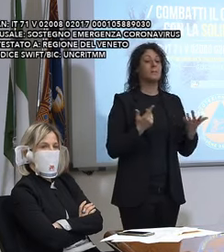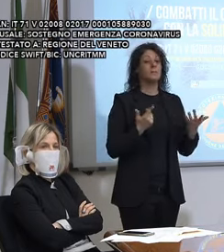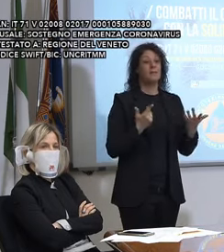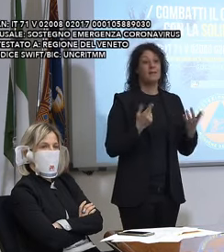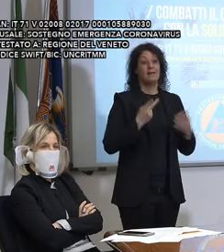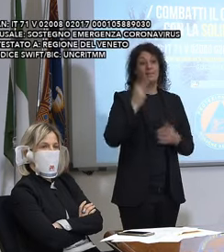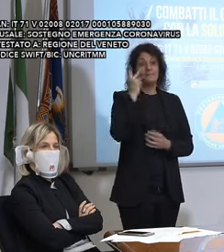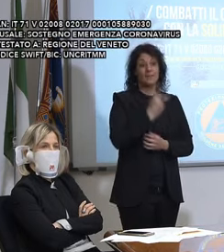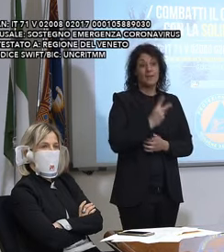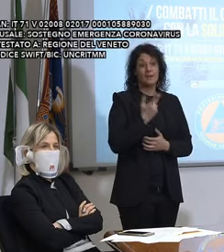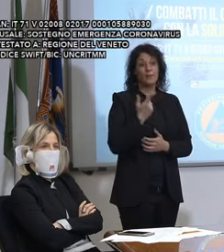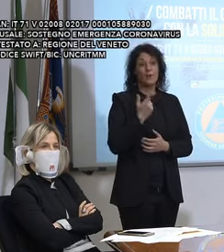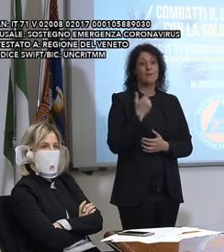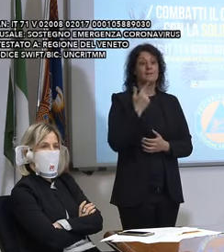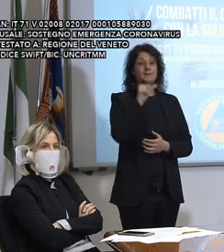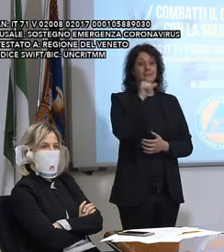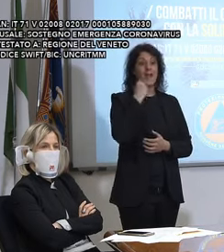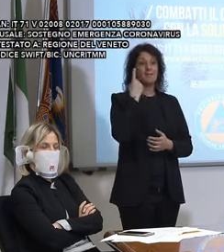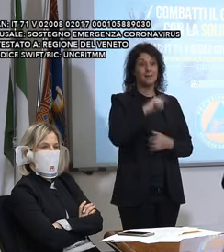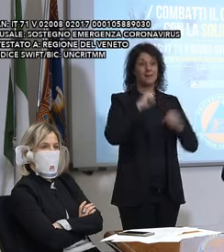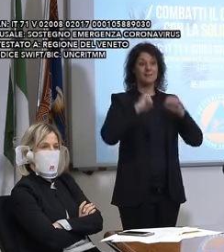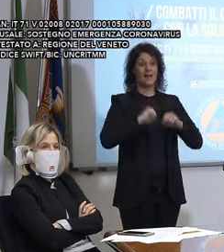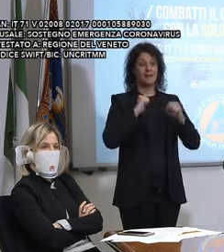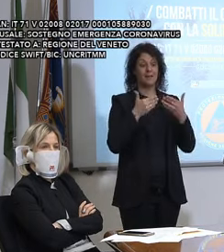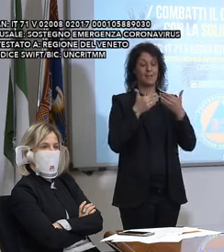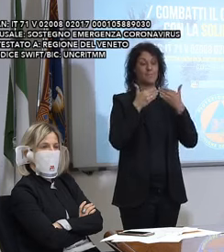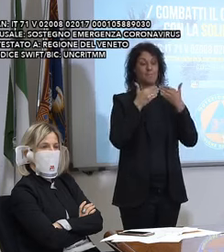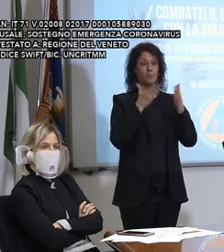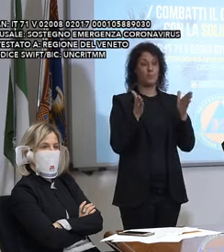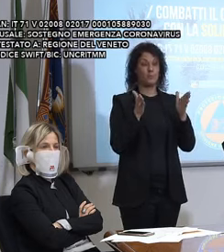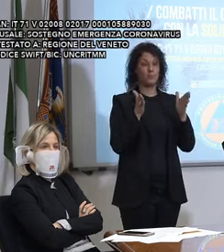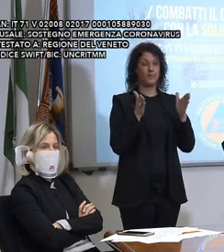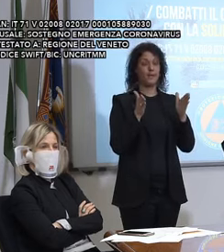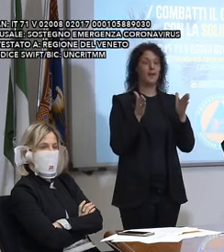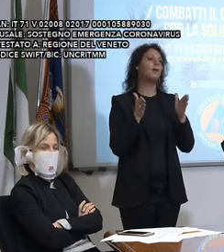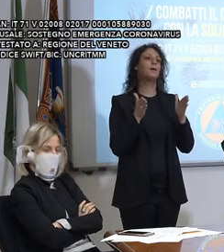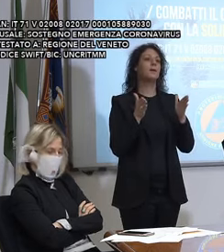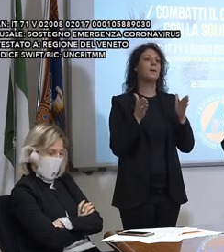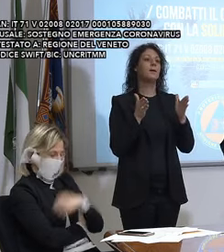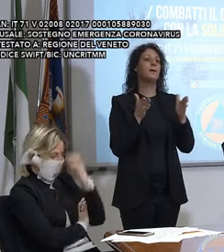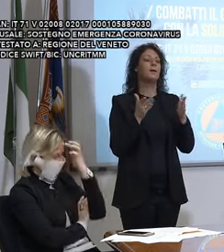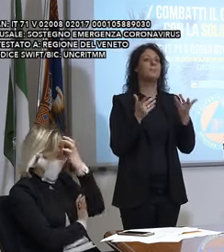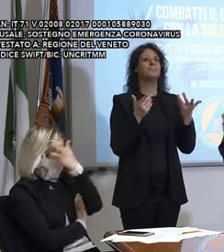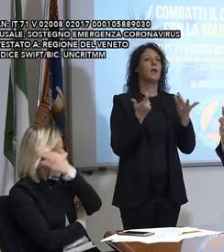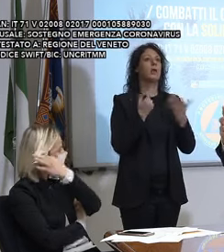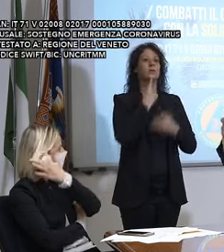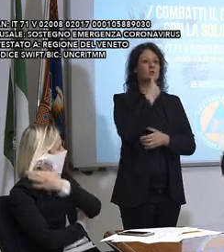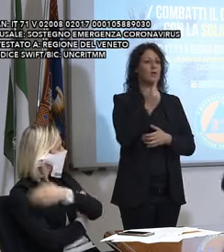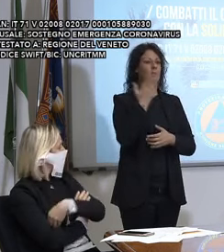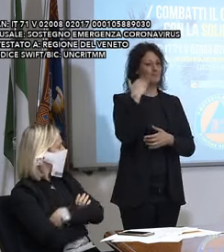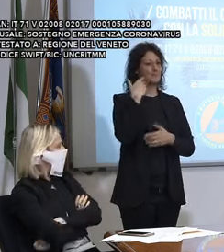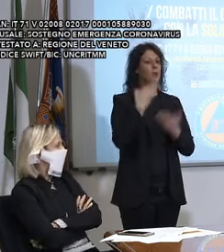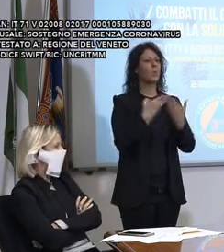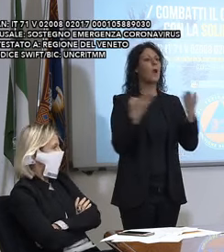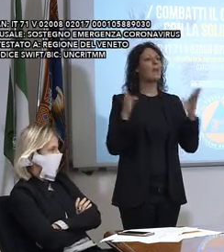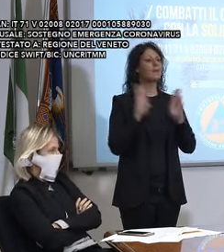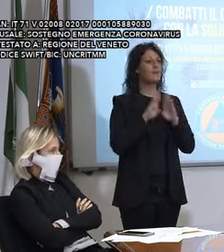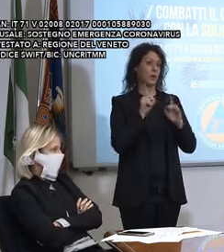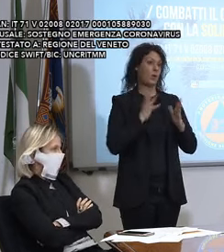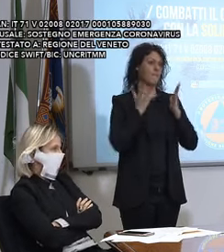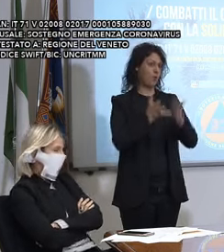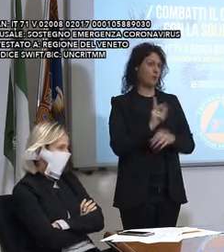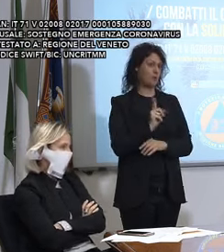pubblica bisogna che condividiamo, cioè la quarantena non era volontaria, no? Cioè, abbiamo fatto un'ordinanza, e il